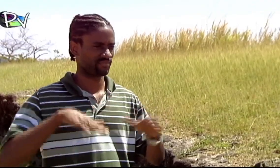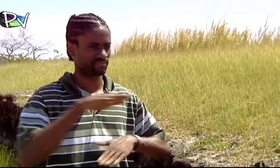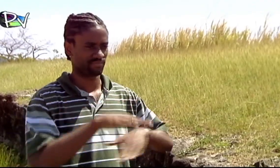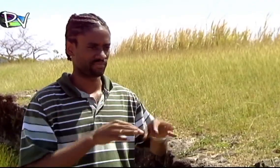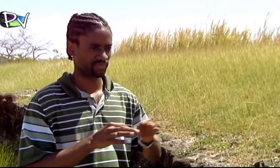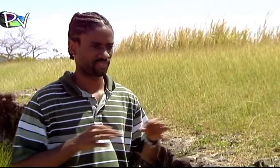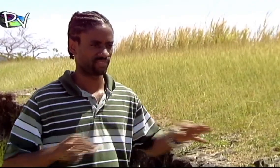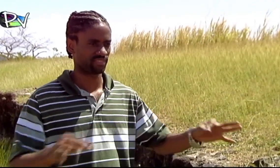piscine.